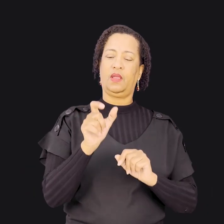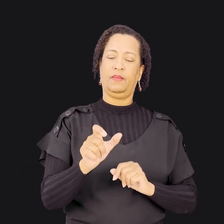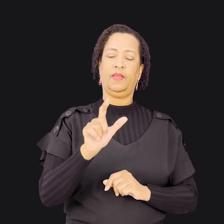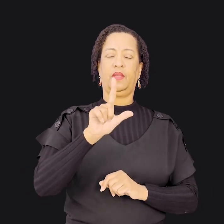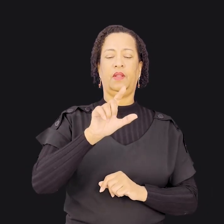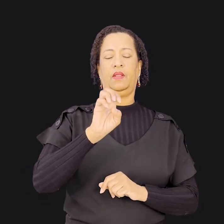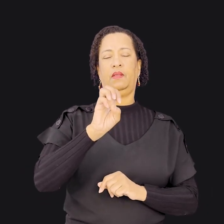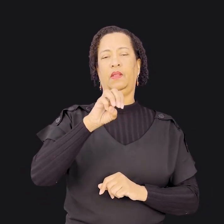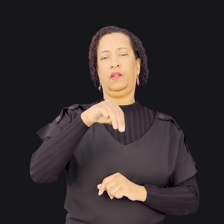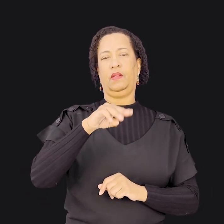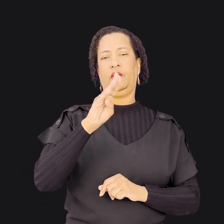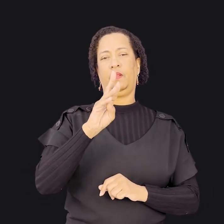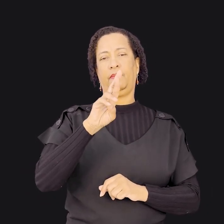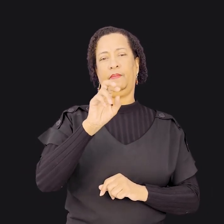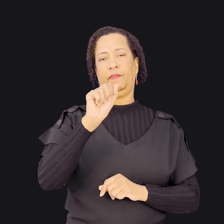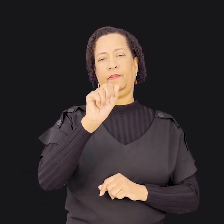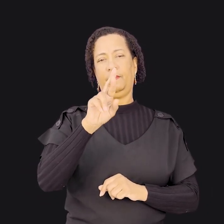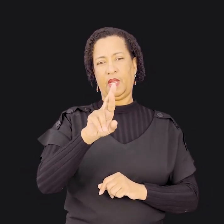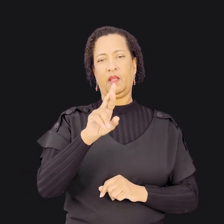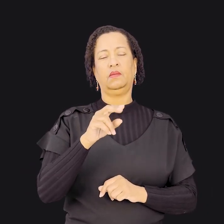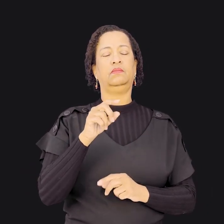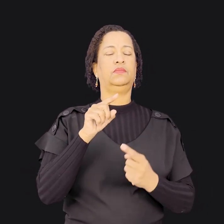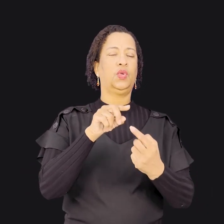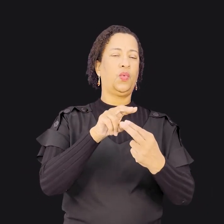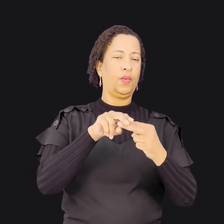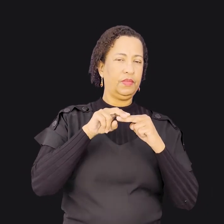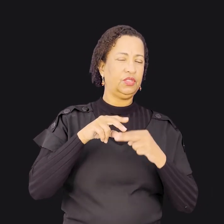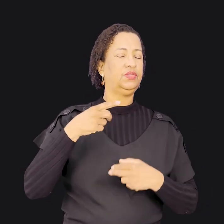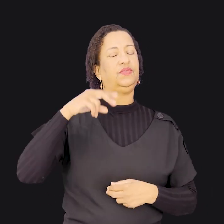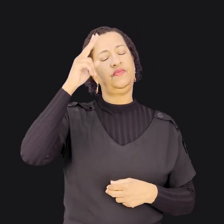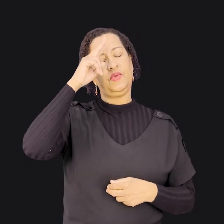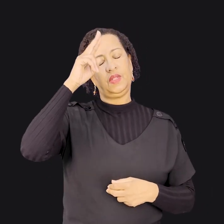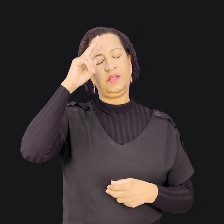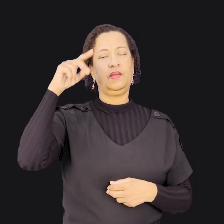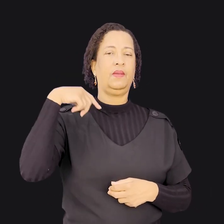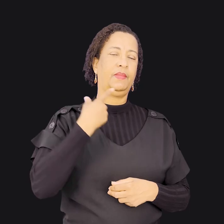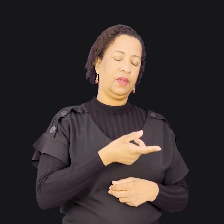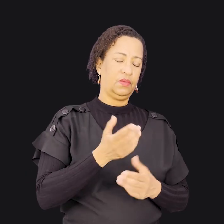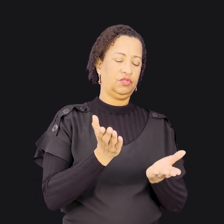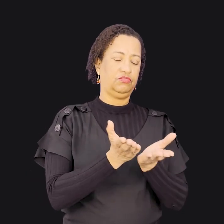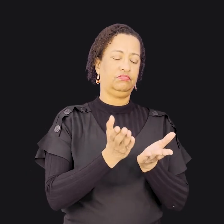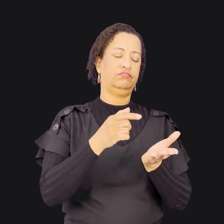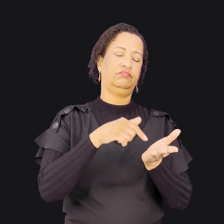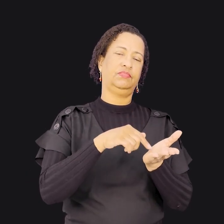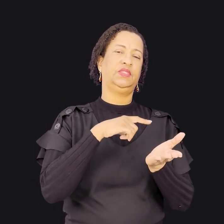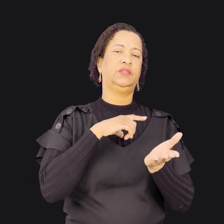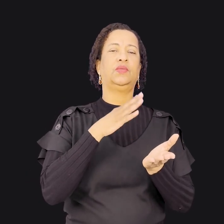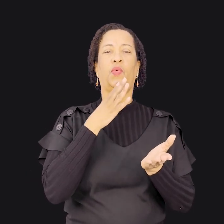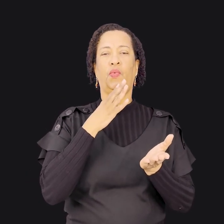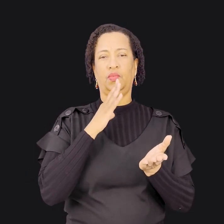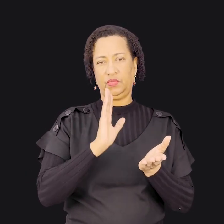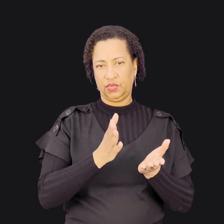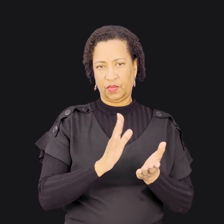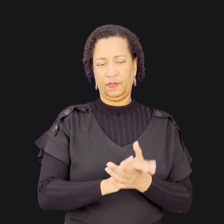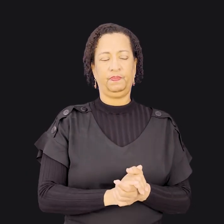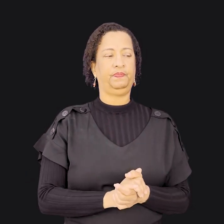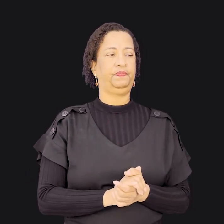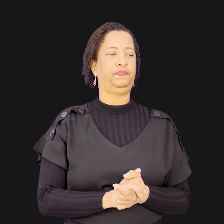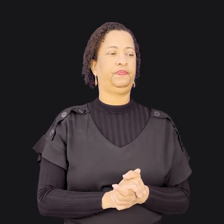a palavra lembrar. O seu objetivo era nos lembrar coisas contidas na palavra de Deus que já conhecemos. E neste